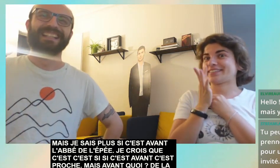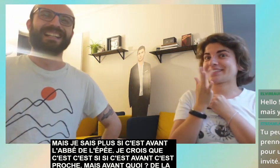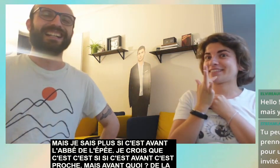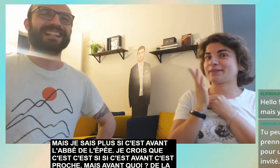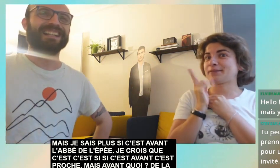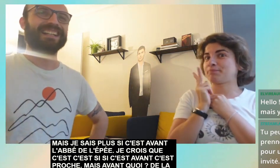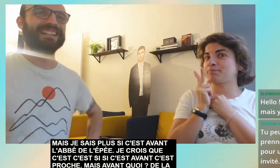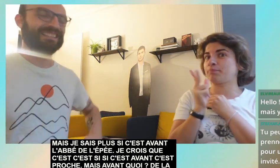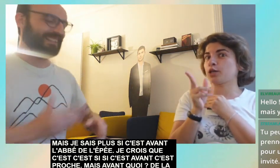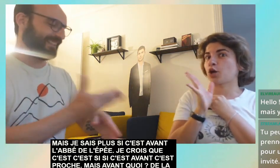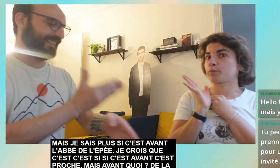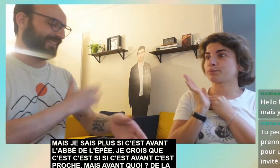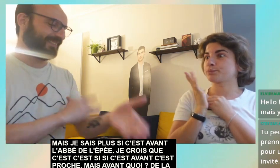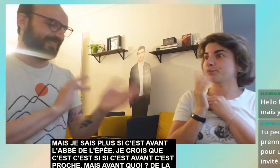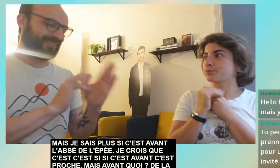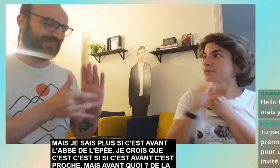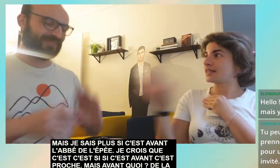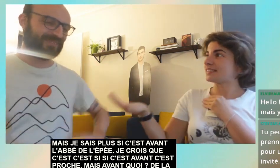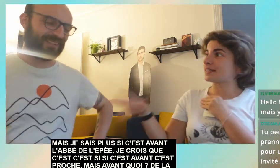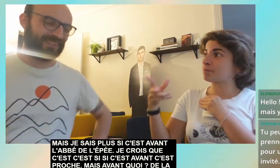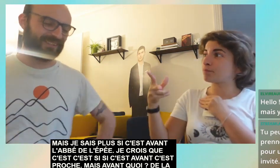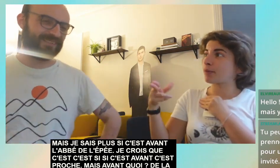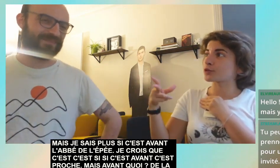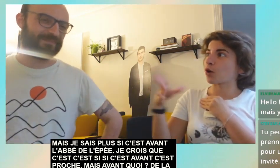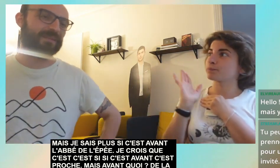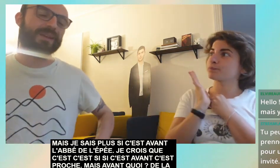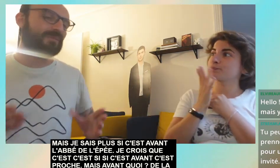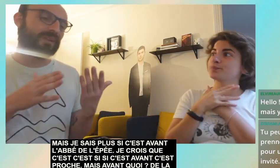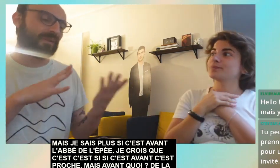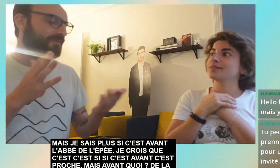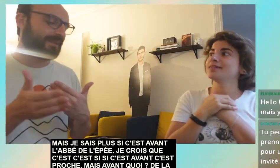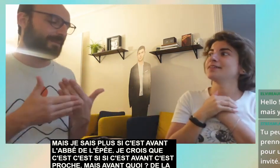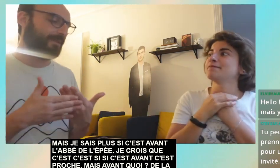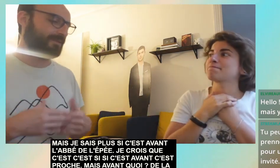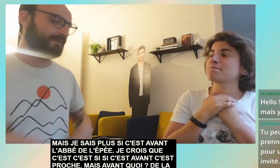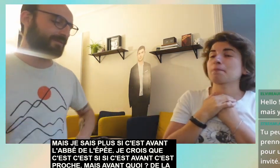Bah, t'es pendant. Avant tout. Pendant. Mais ouais, voilà, où c'est proche. Donc,